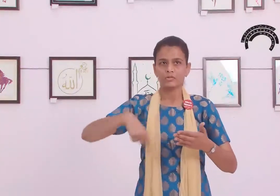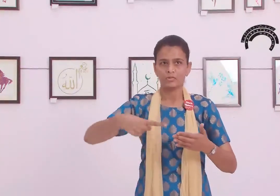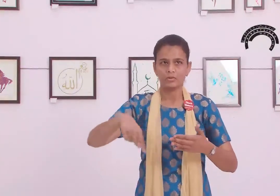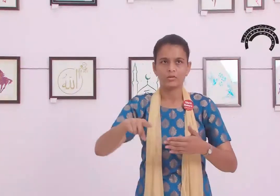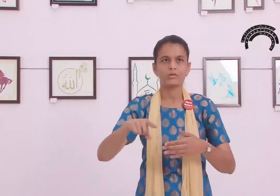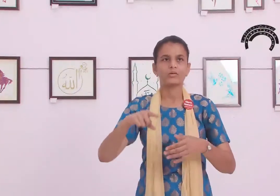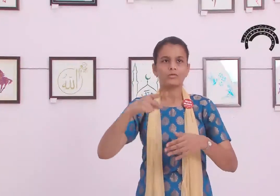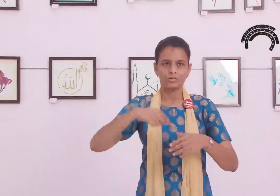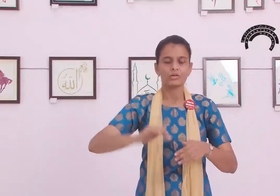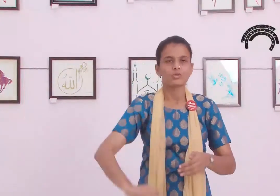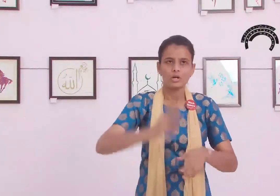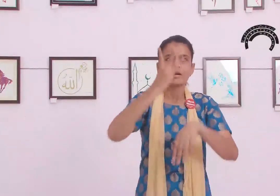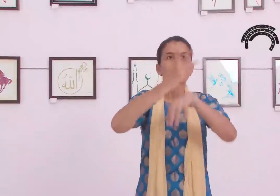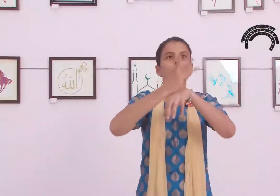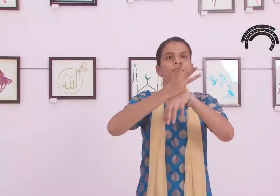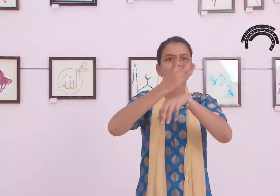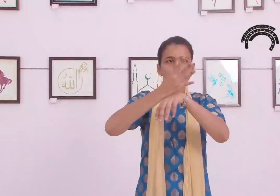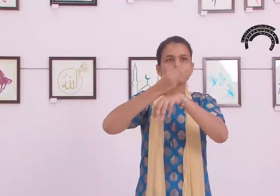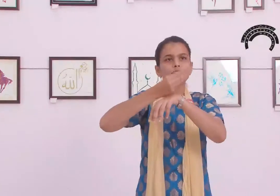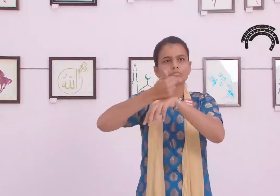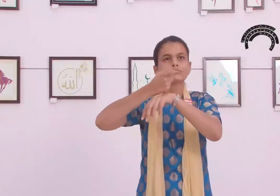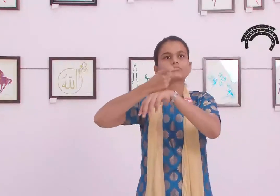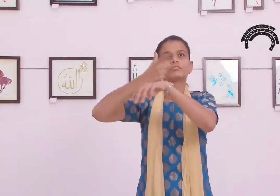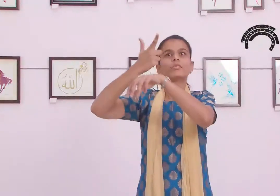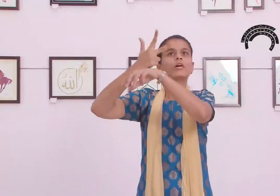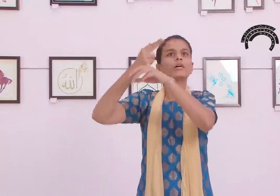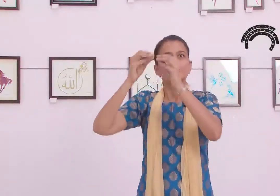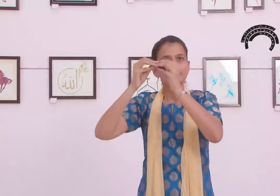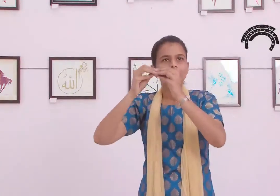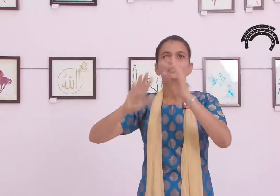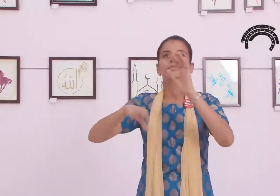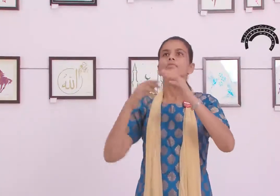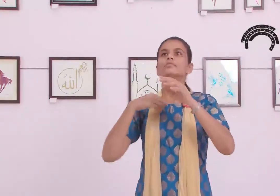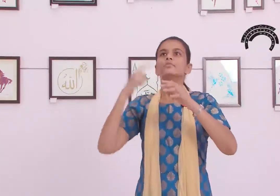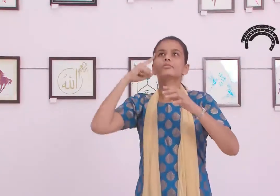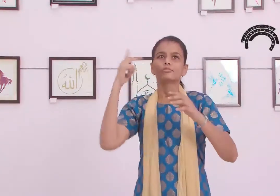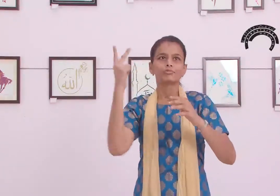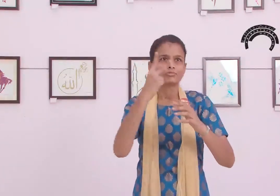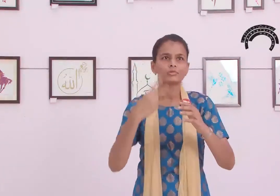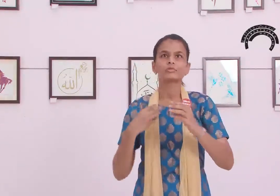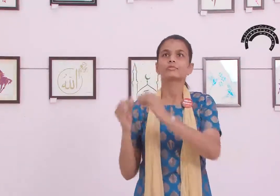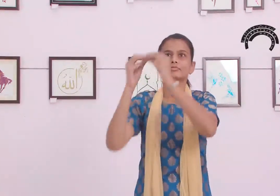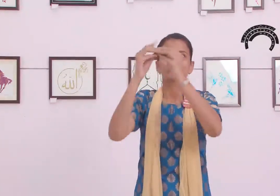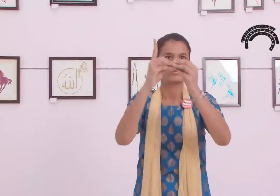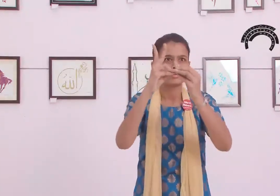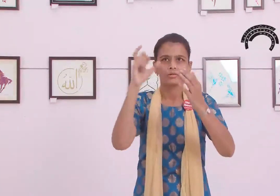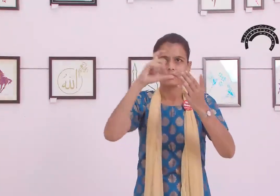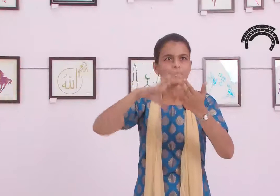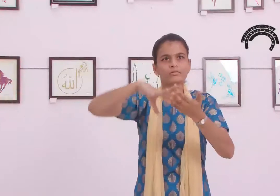એ ખૂબ જ નાના હતા, ત્રીજા ધોરણથી એમને પેઇન્ટિંગનો બહુ શોખ છે, ત્યારથી અત્યાર સુધી સીએન કોલેજમાં ભણે છે